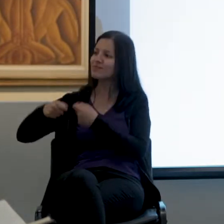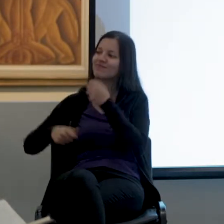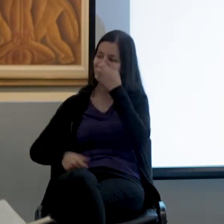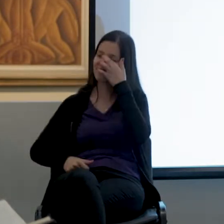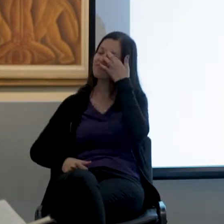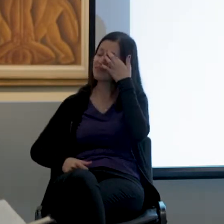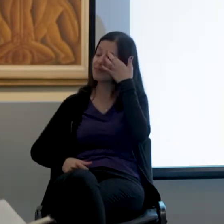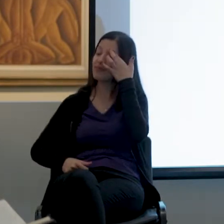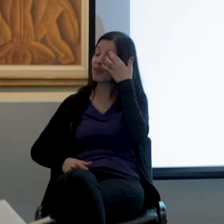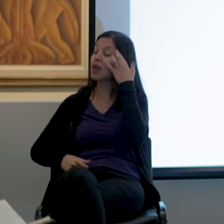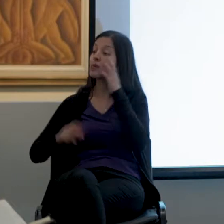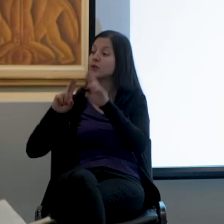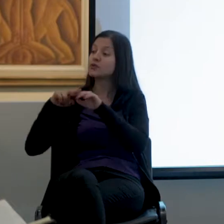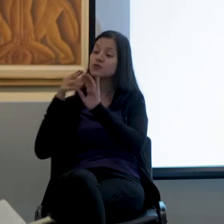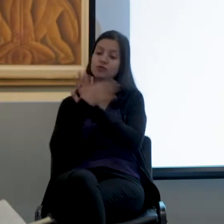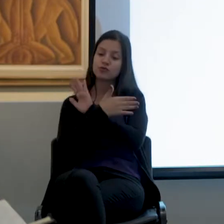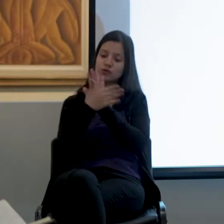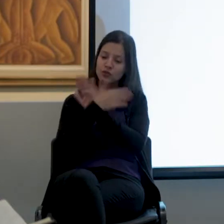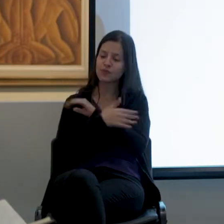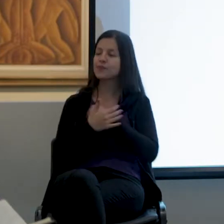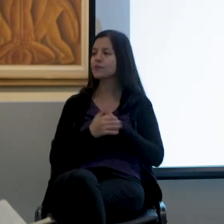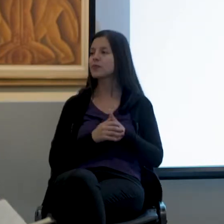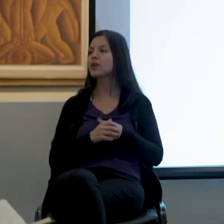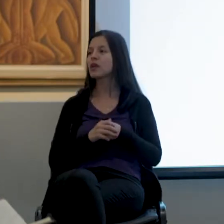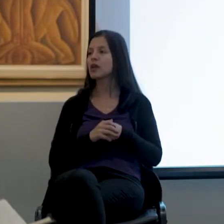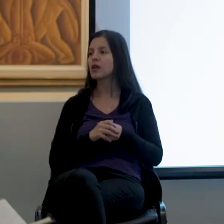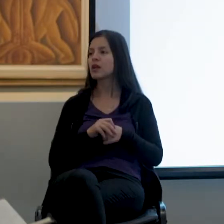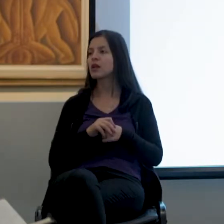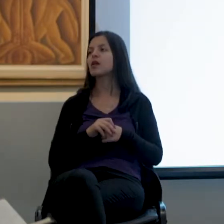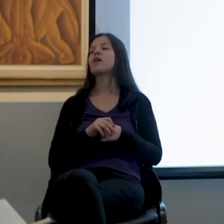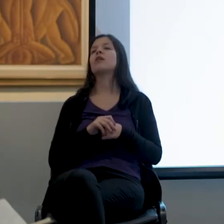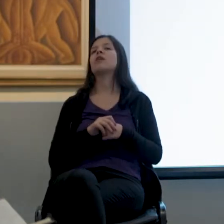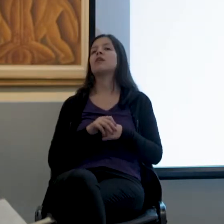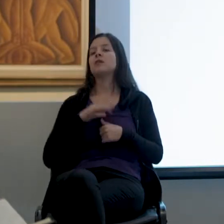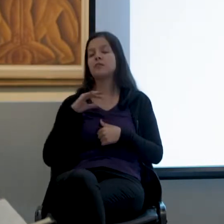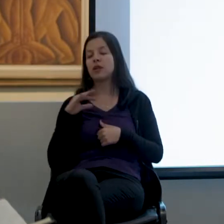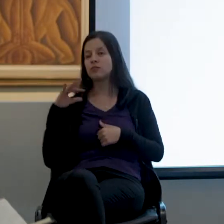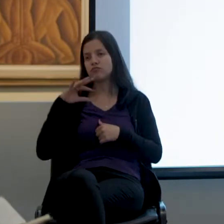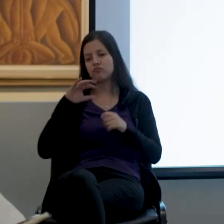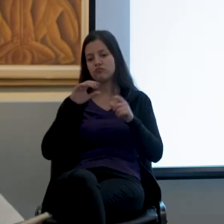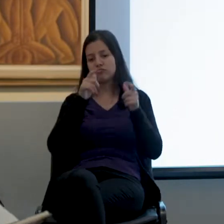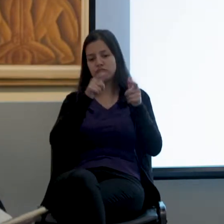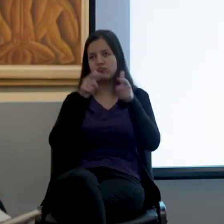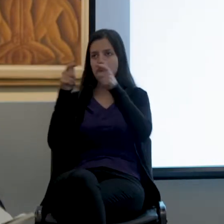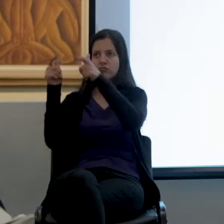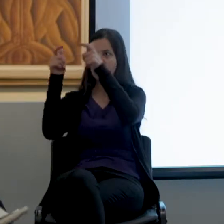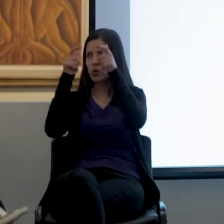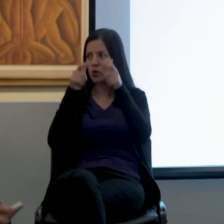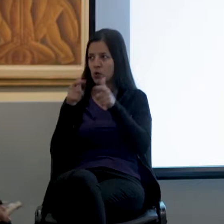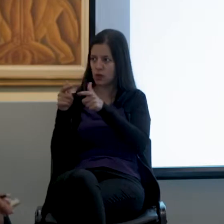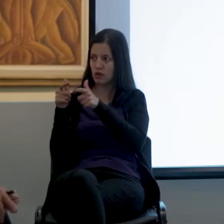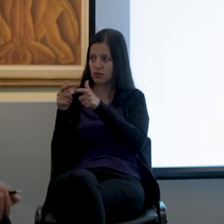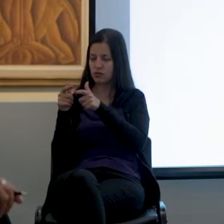toa. Mas, enfim, para todos os lugares, voltando,